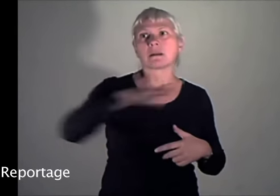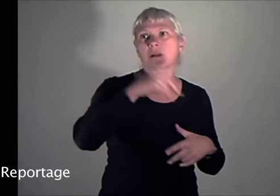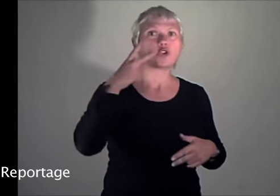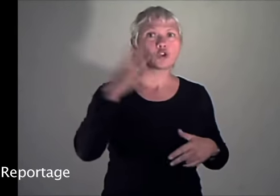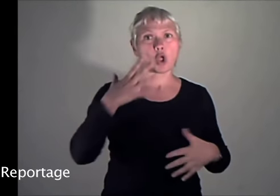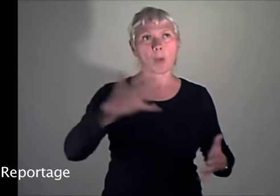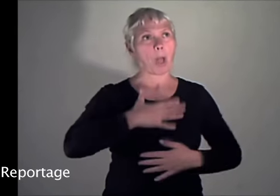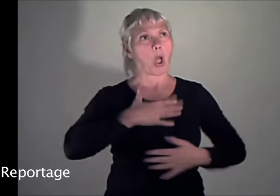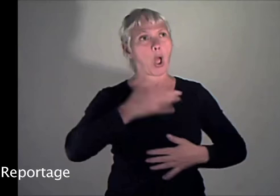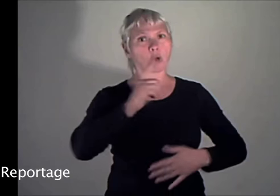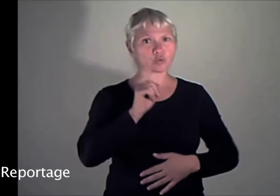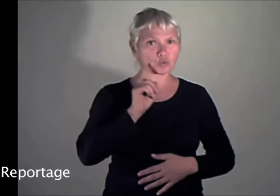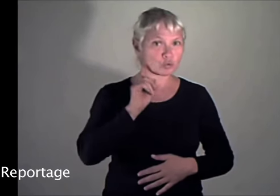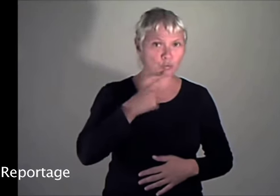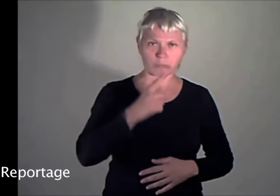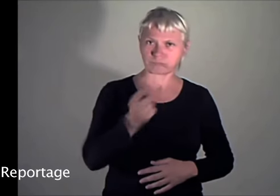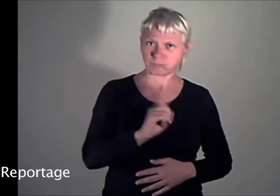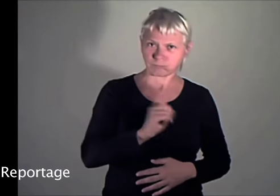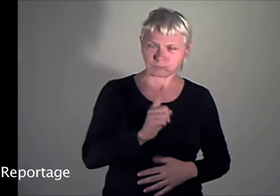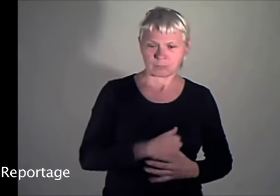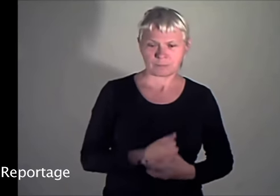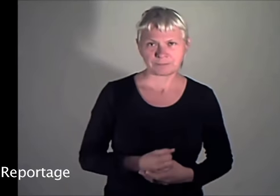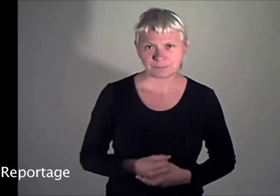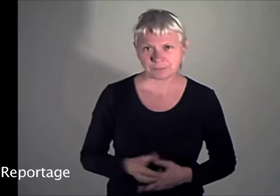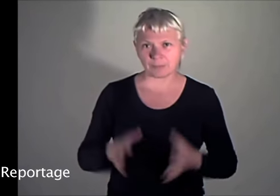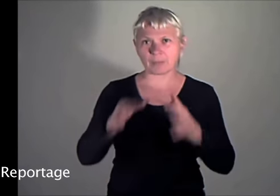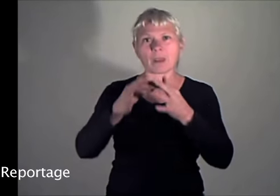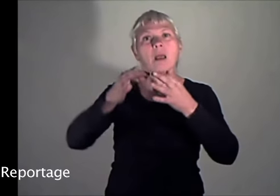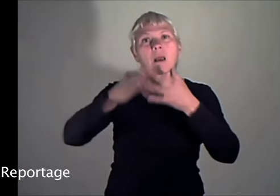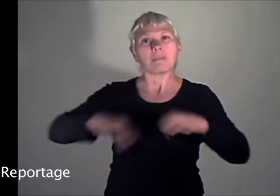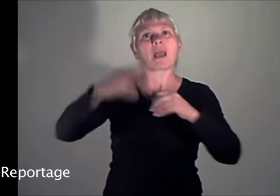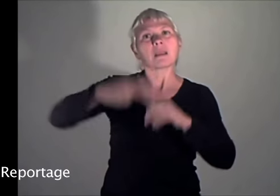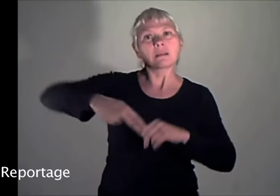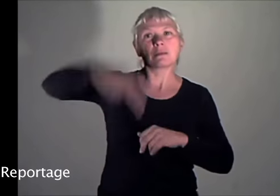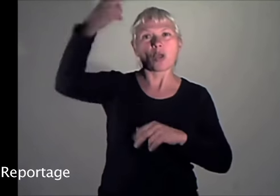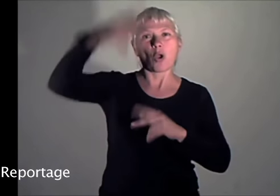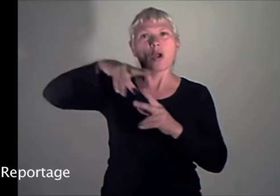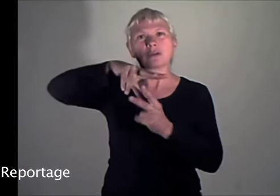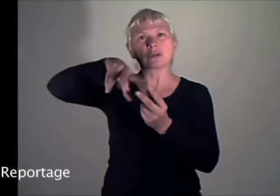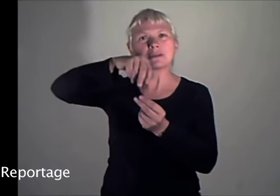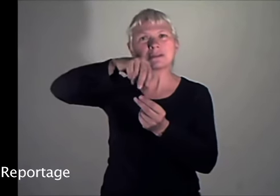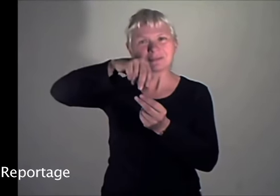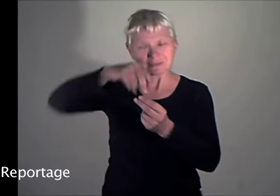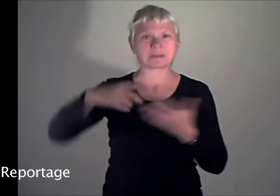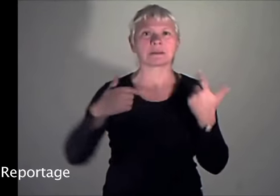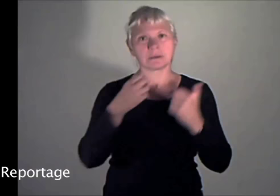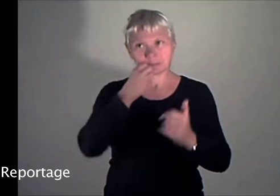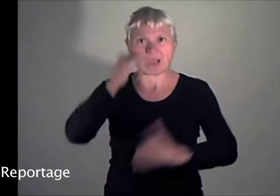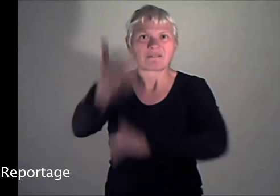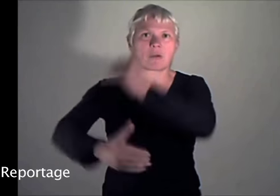gens n'ont pas peur des sourds en Suède. Les pays scandinaves, par rapport à la communauté des sourds, sont